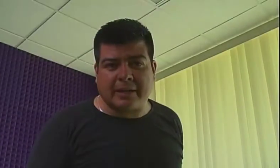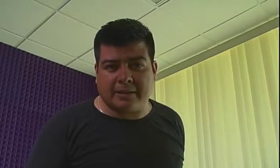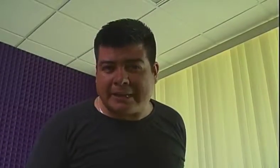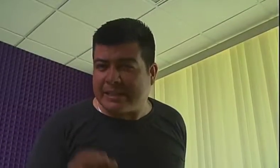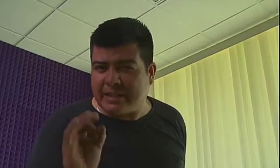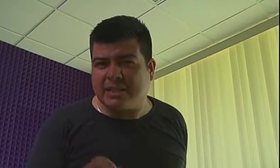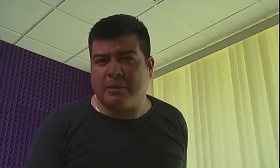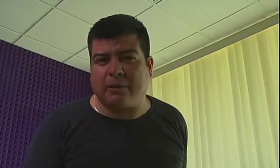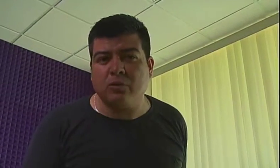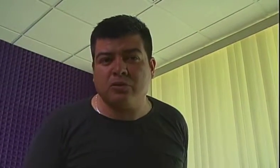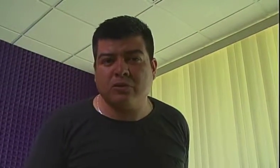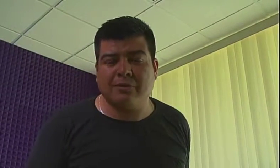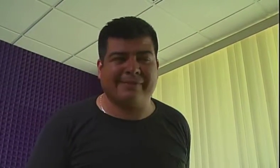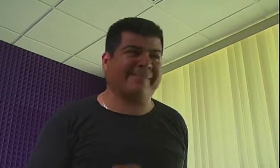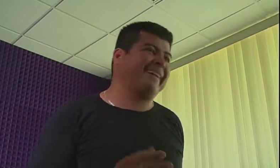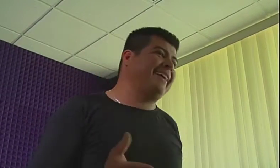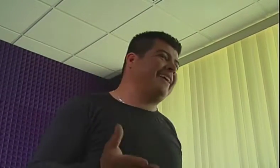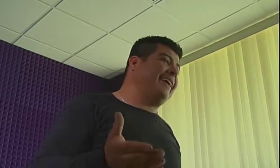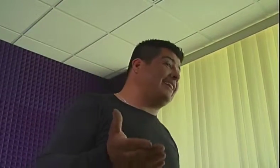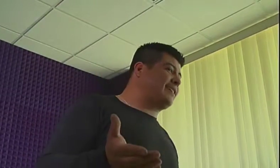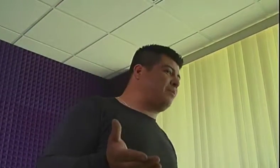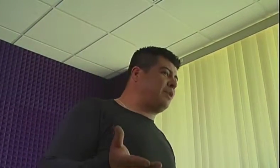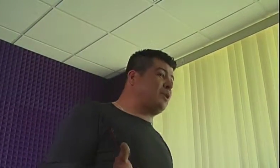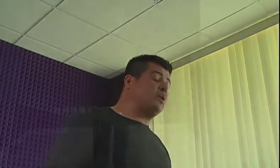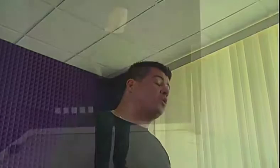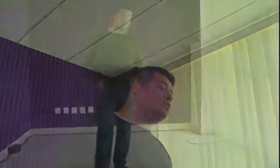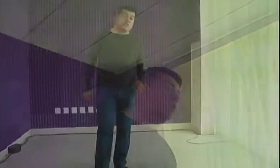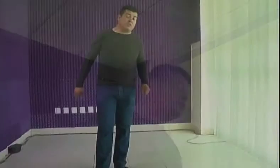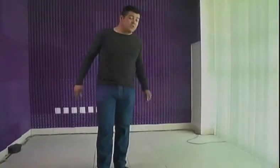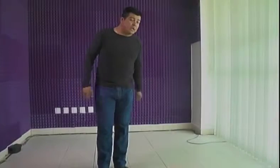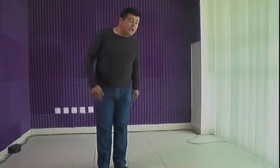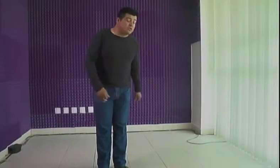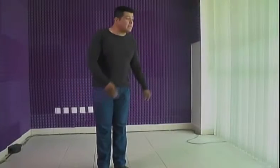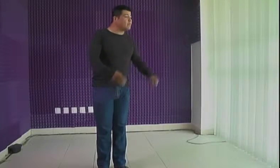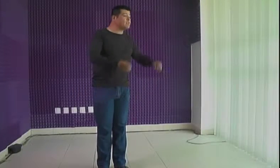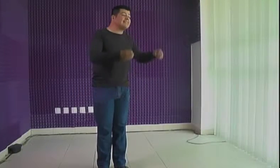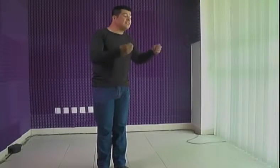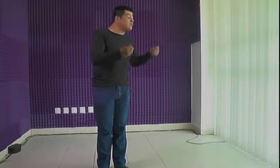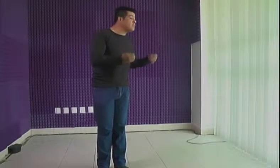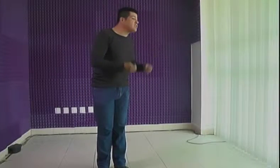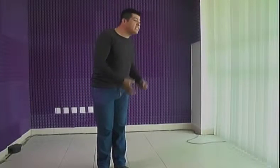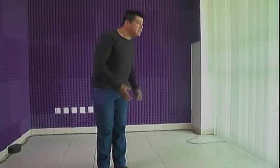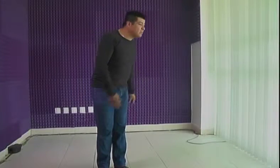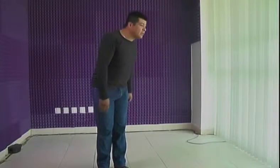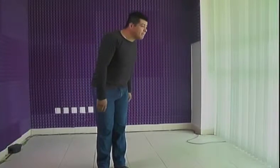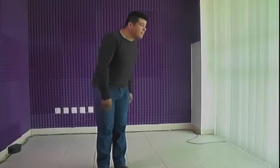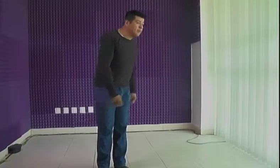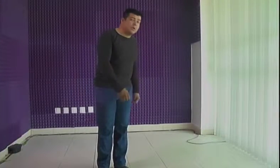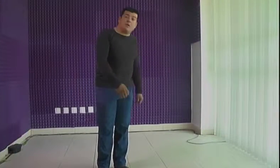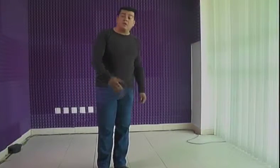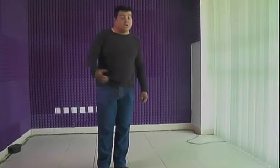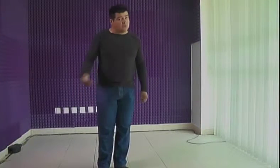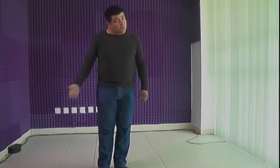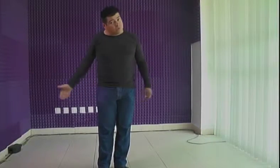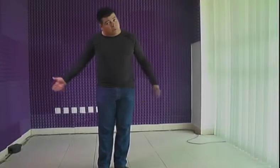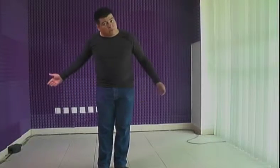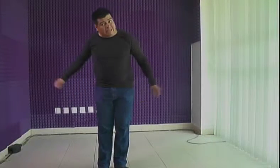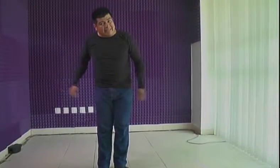tres reyes magos, el esclavo le dijo: "No, señor, nos hemos detenido muchísimo tiempo. Ya no los vamos a